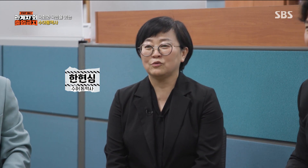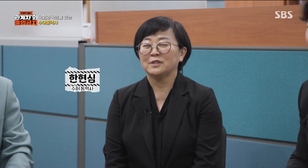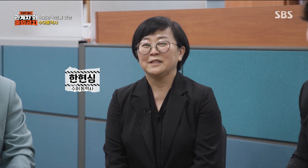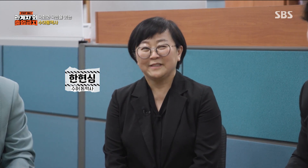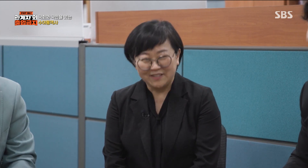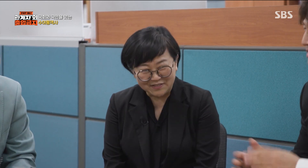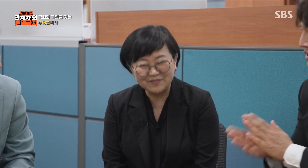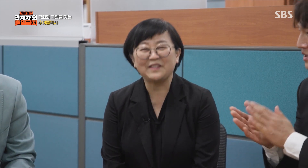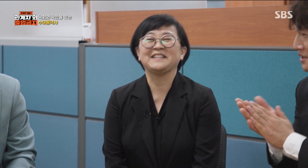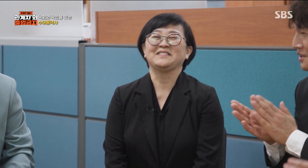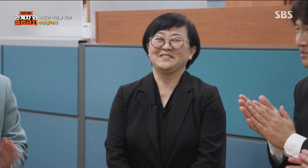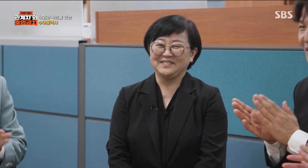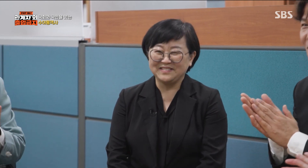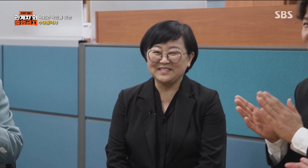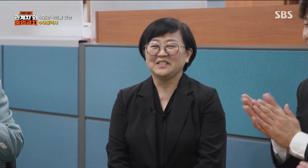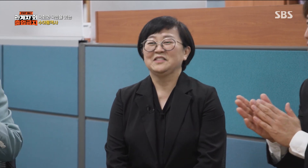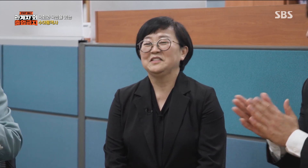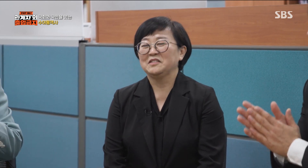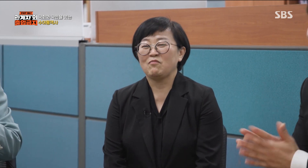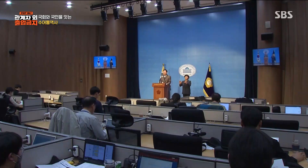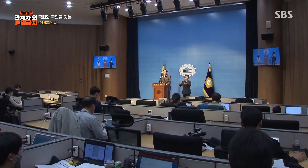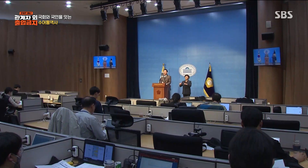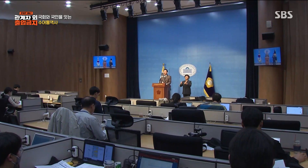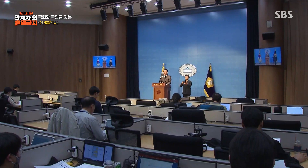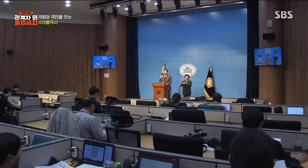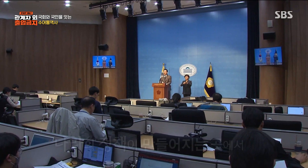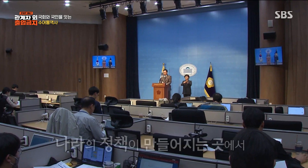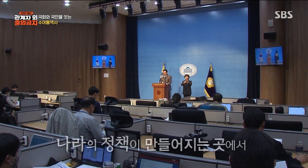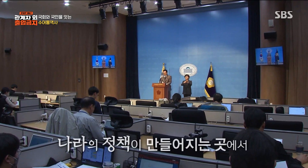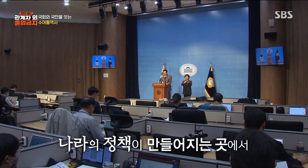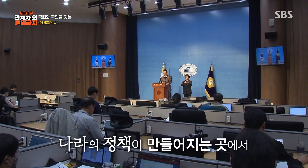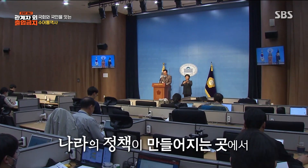반갑습니다 저